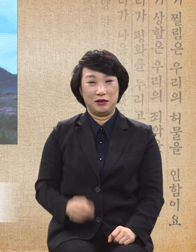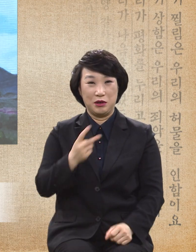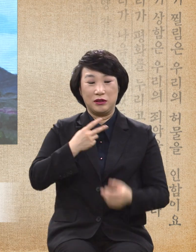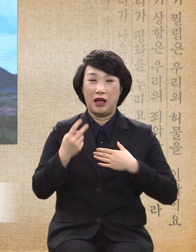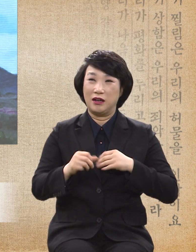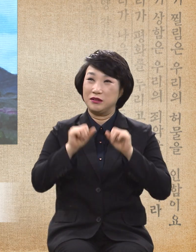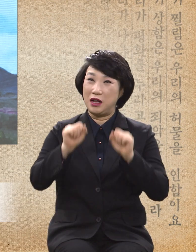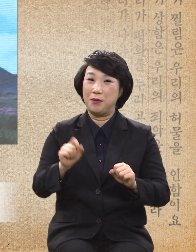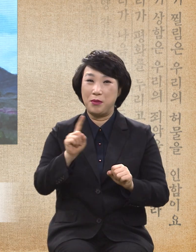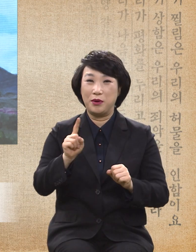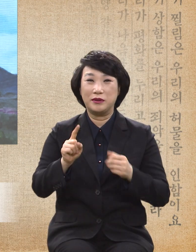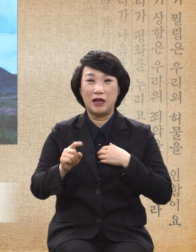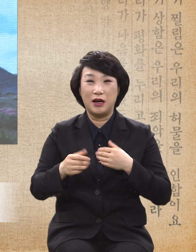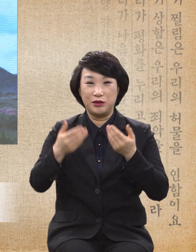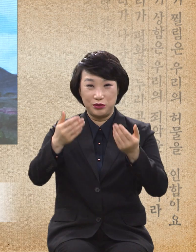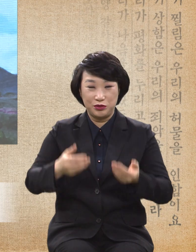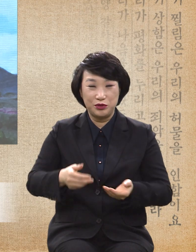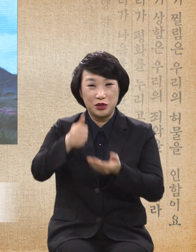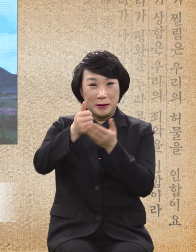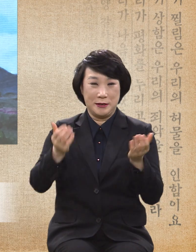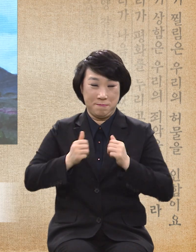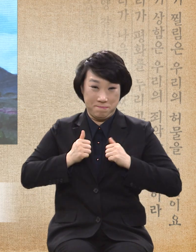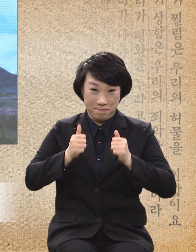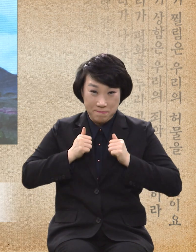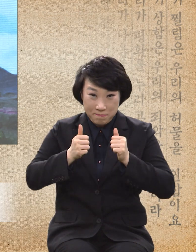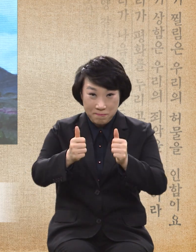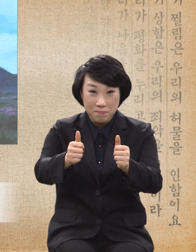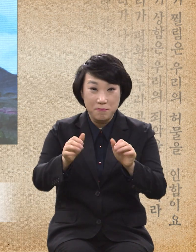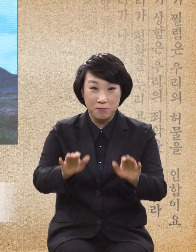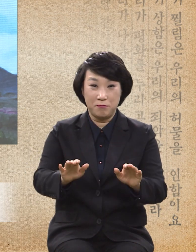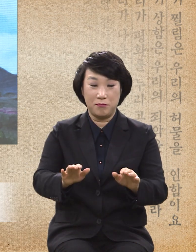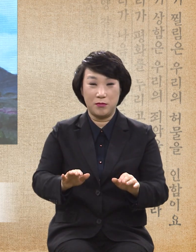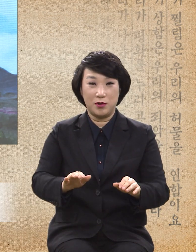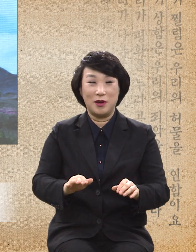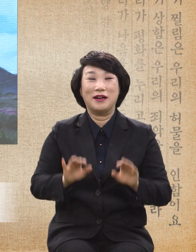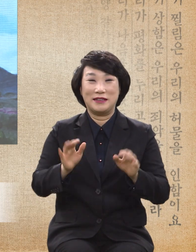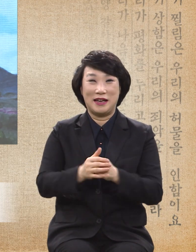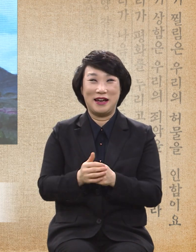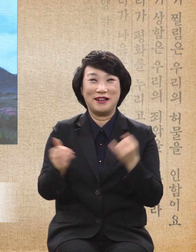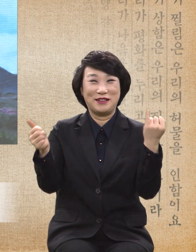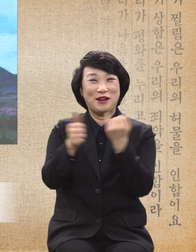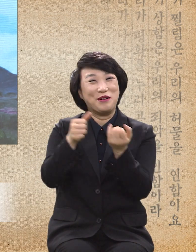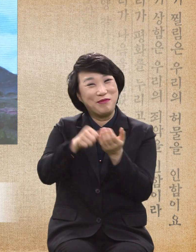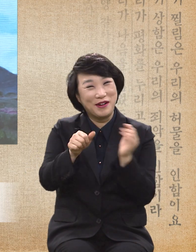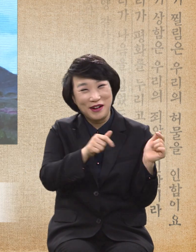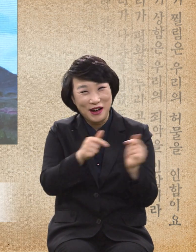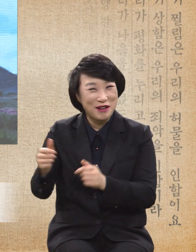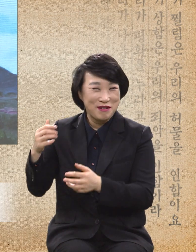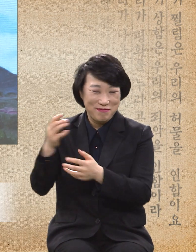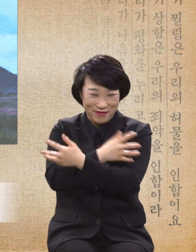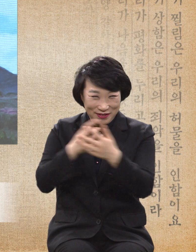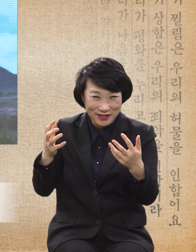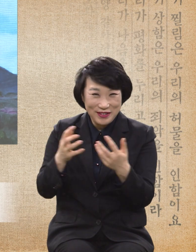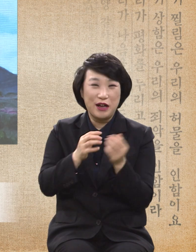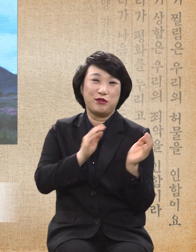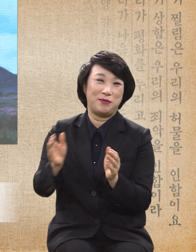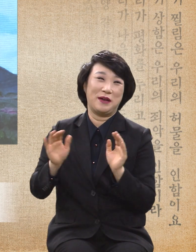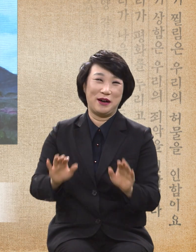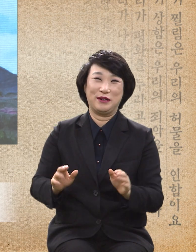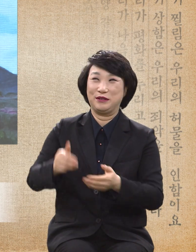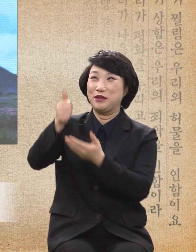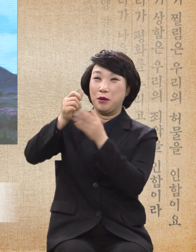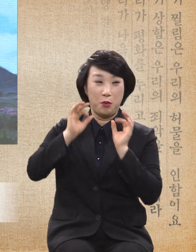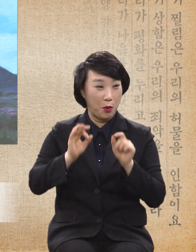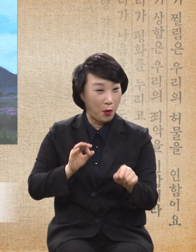살면 또 내게 주신 주님의 일을 열심히 해서 혼소품을 푸짐하게 준비하면 얼마나